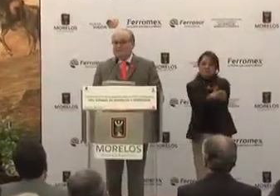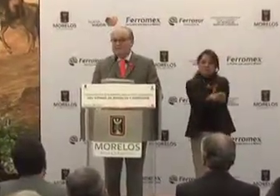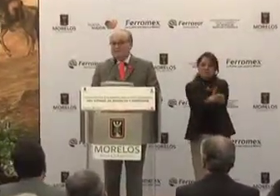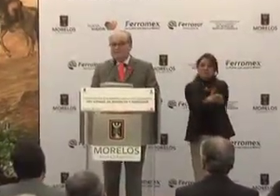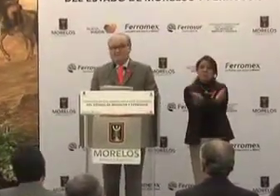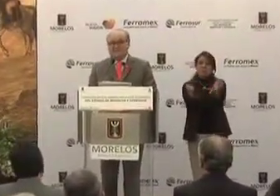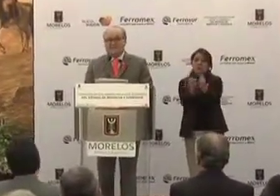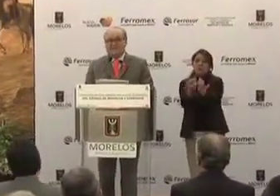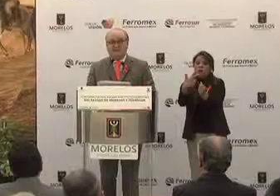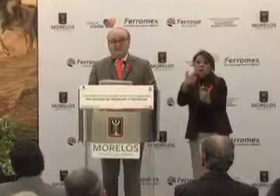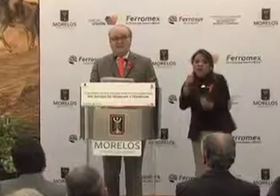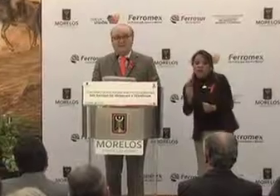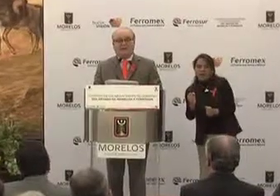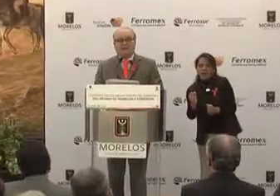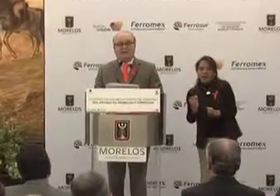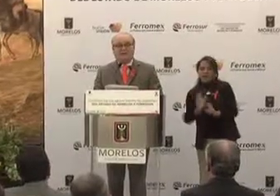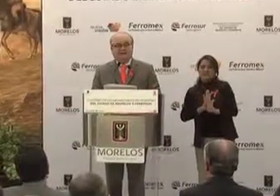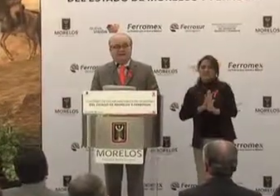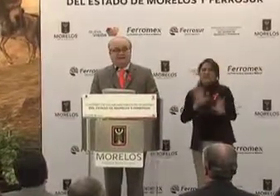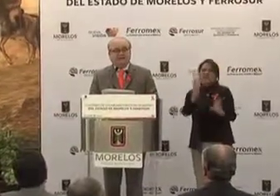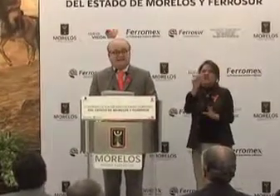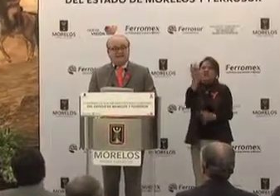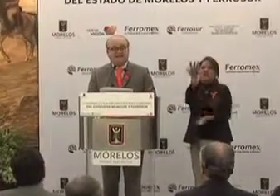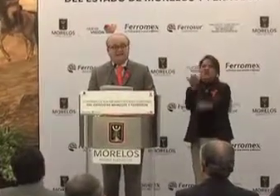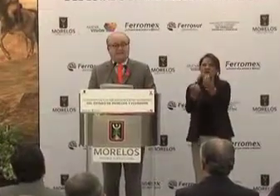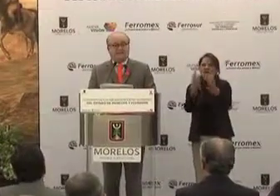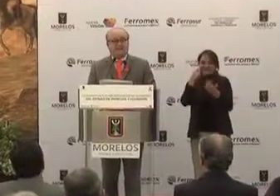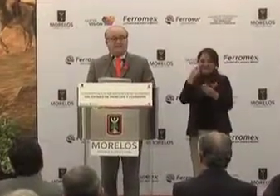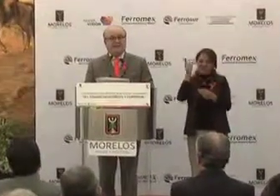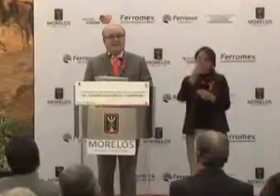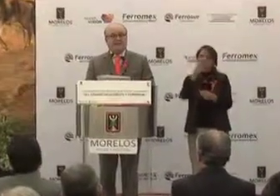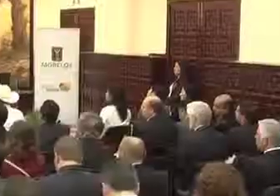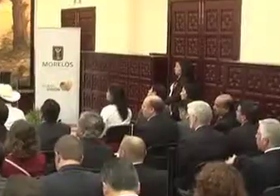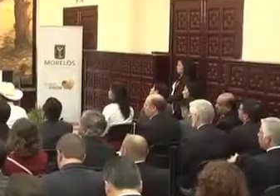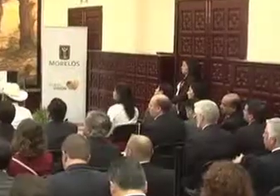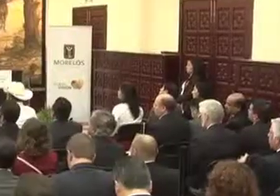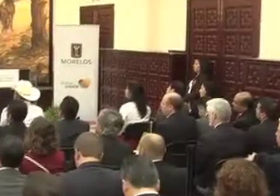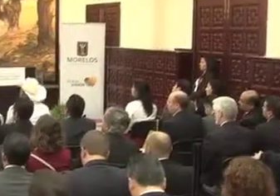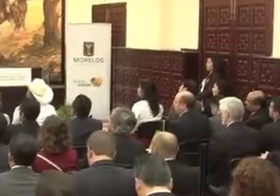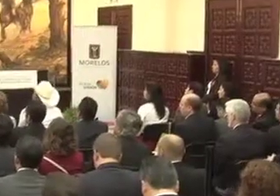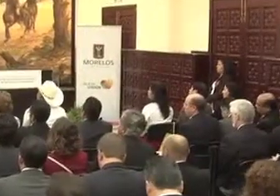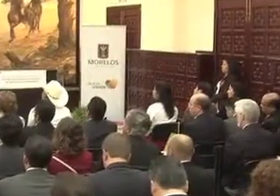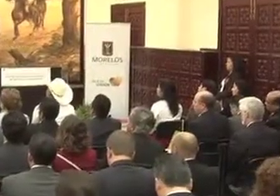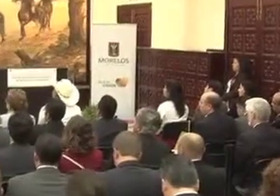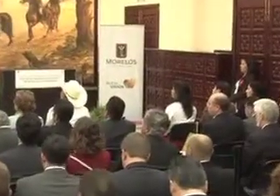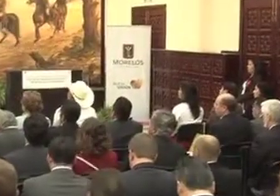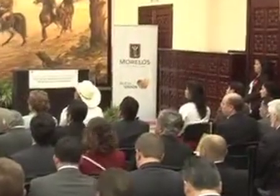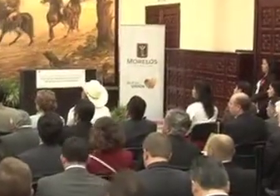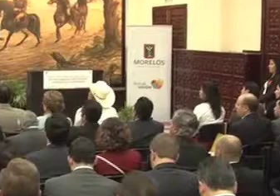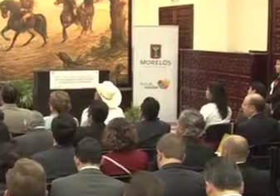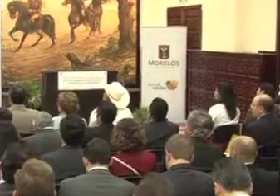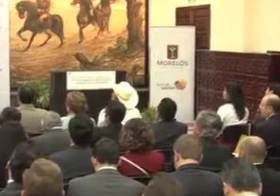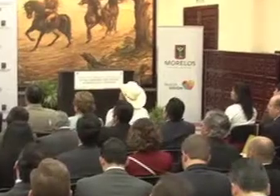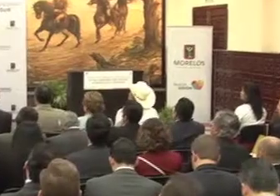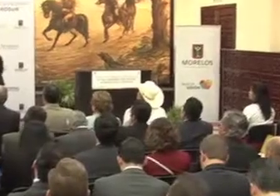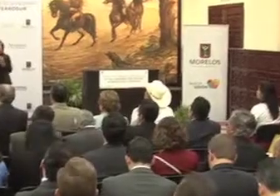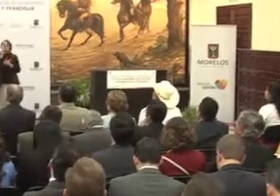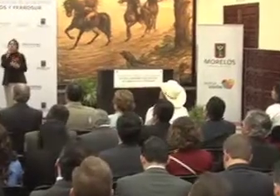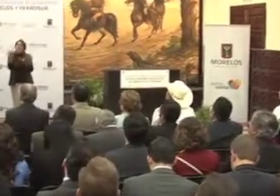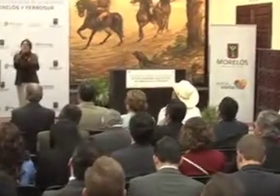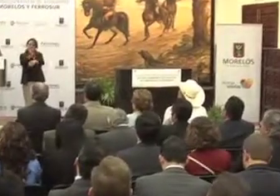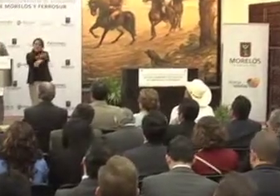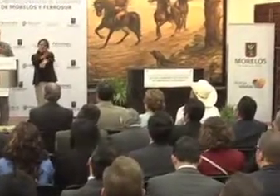hicieron y que arrojaron que contaminaba el entorno ecológico. Dijo que el centro receptor de los desechos sólidos no cumplía con los procedimientos adecuados que son las medidas de